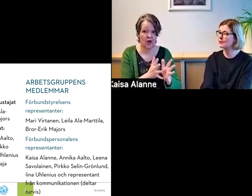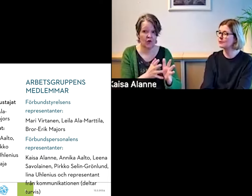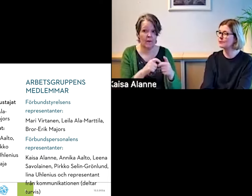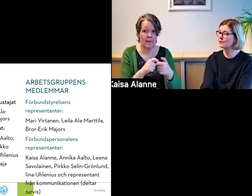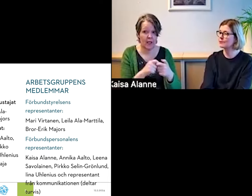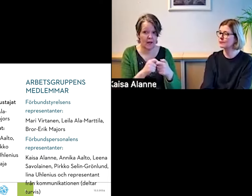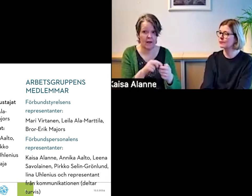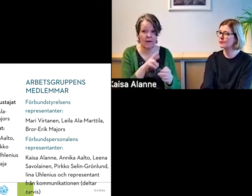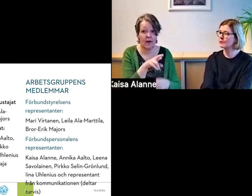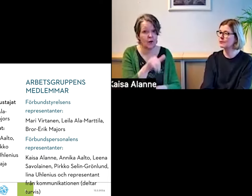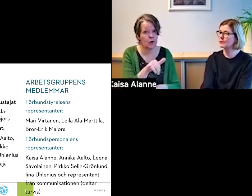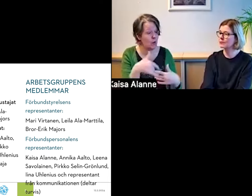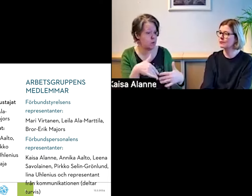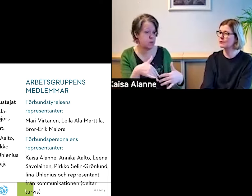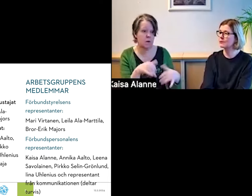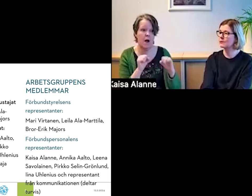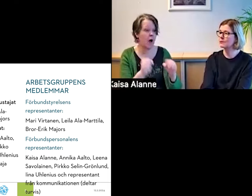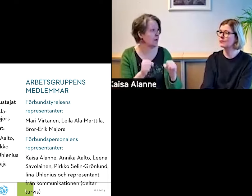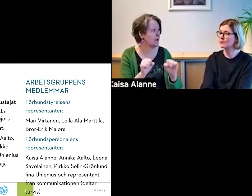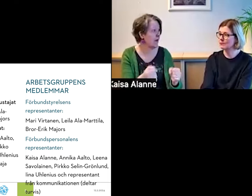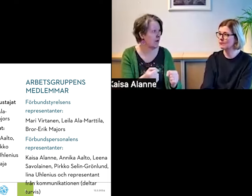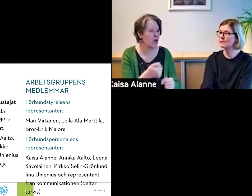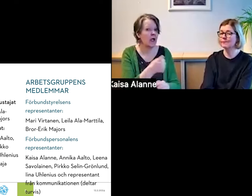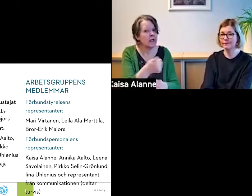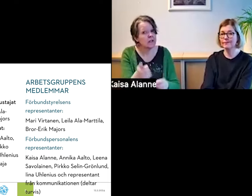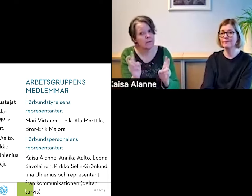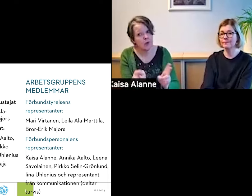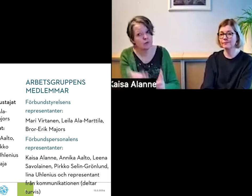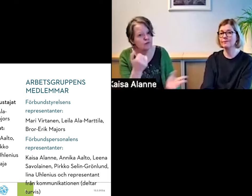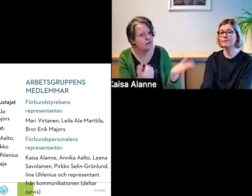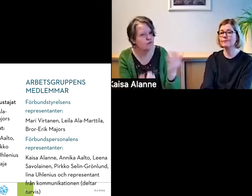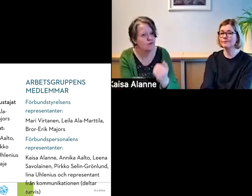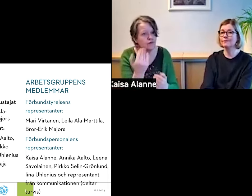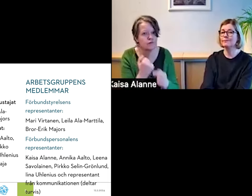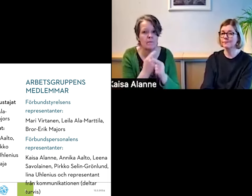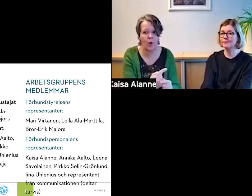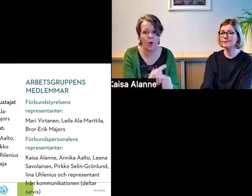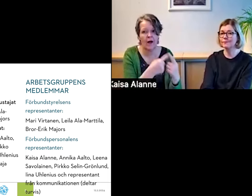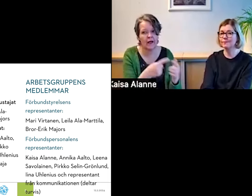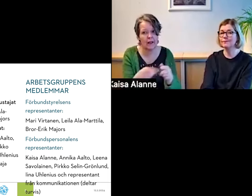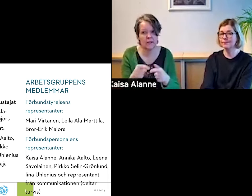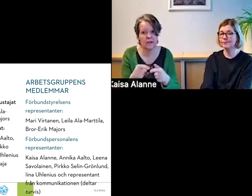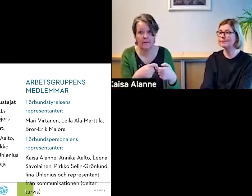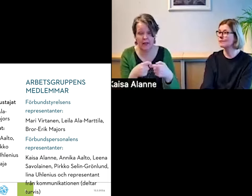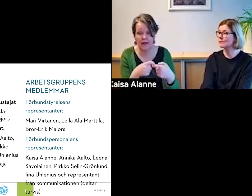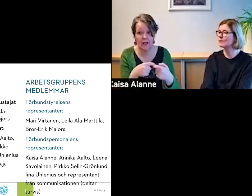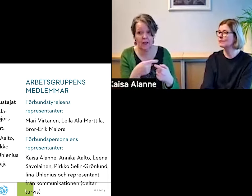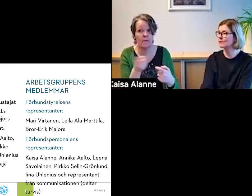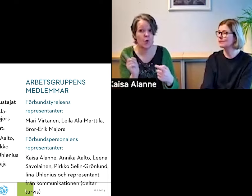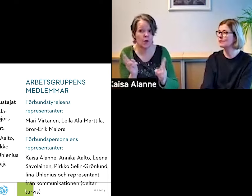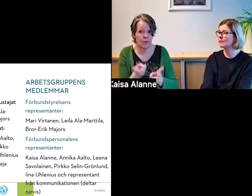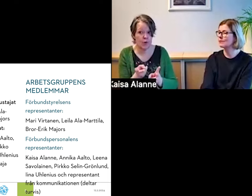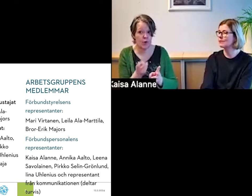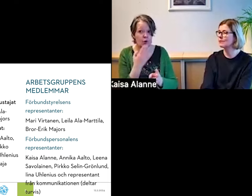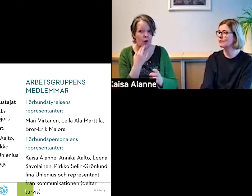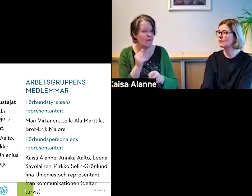esimerkiksi viittovat perheet kautta. Perheet ovat olleet äärimmäisen aktiivisia ja haastaneet muitakin